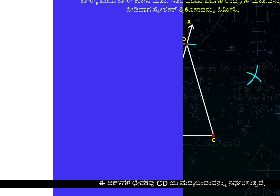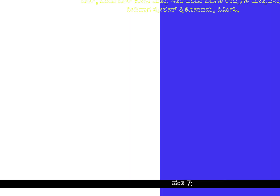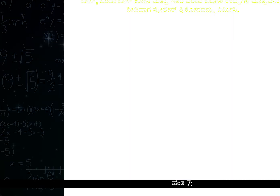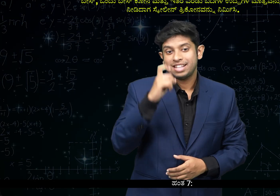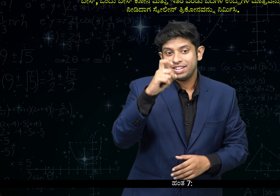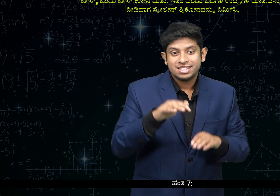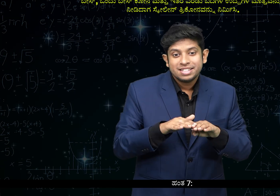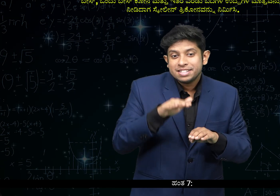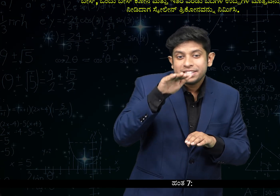ಹಂತ 7.